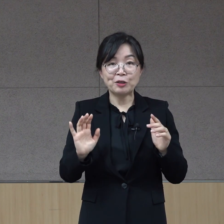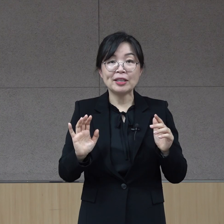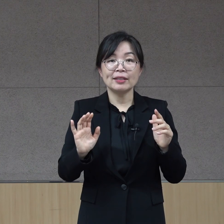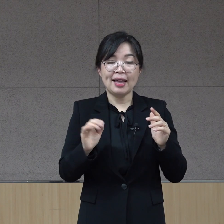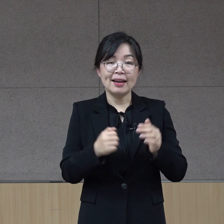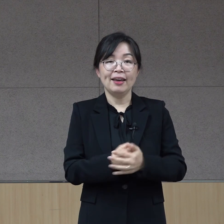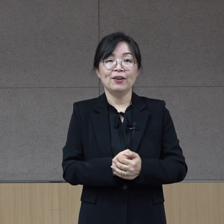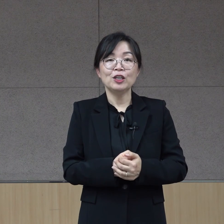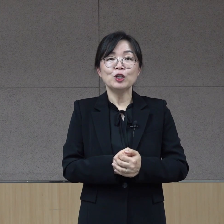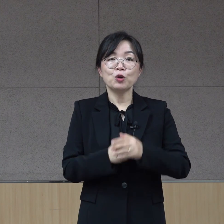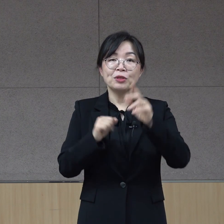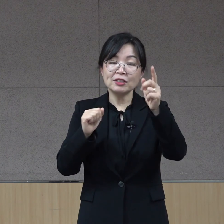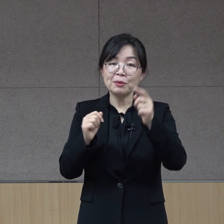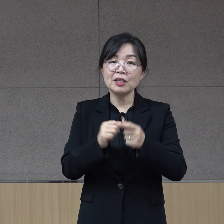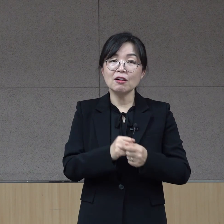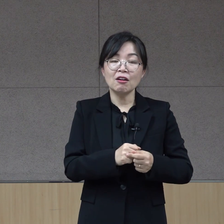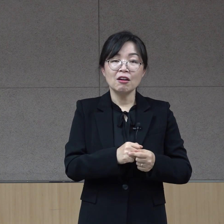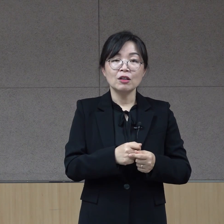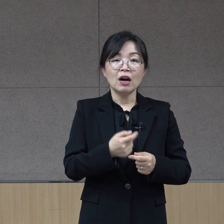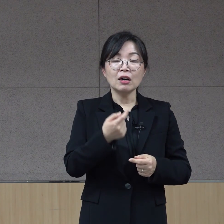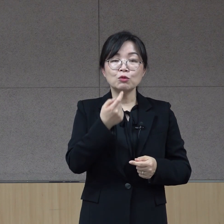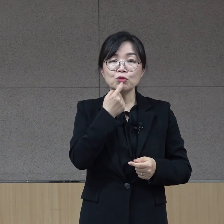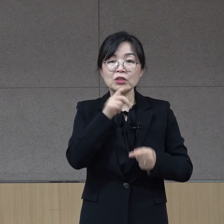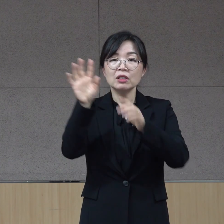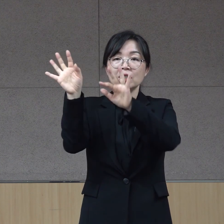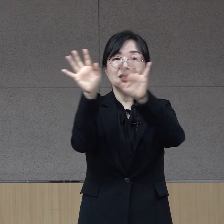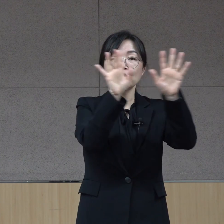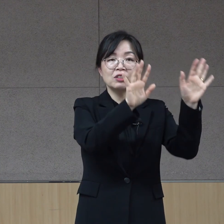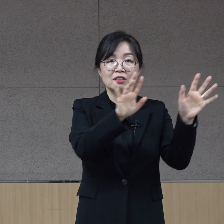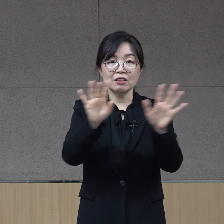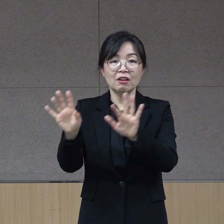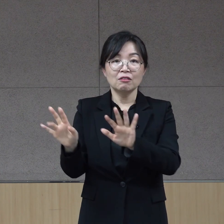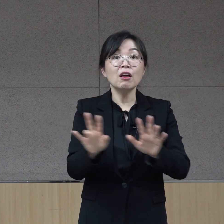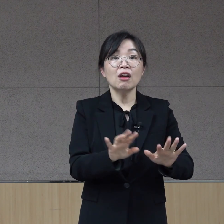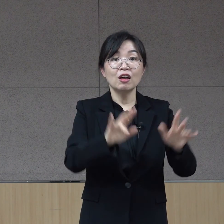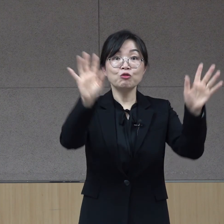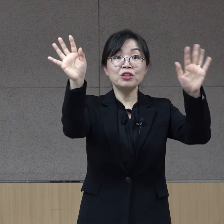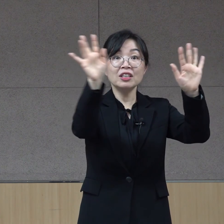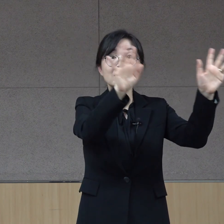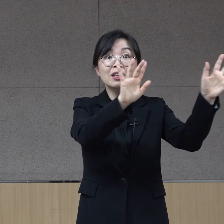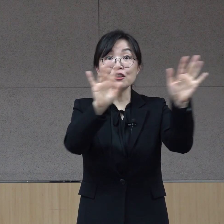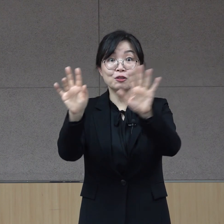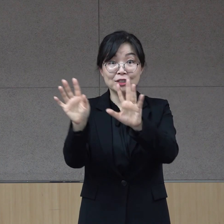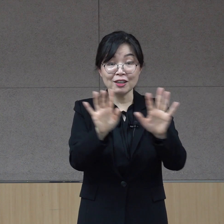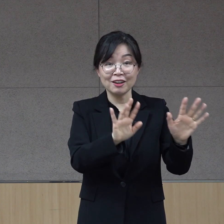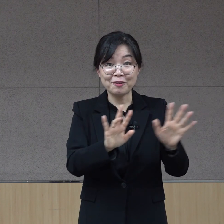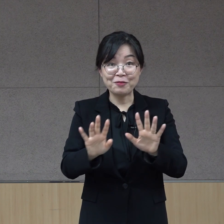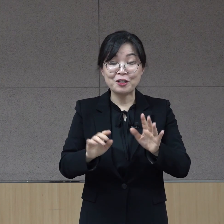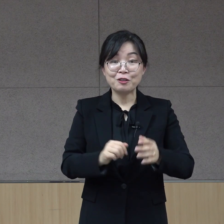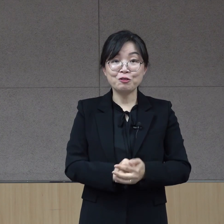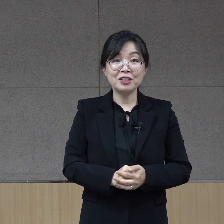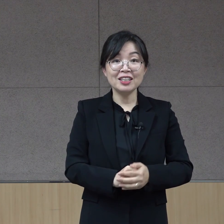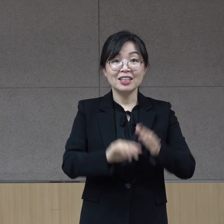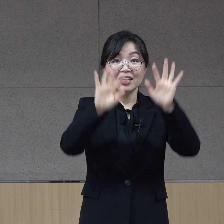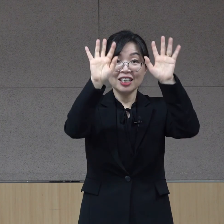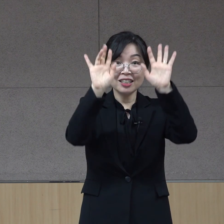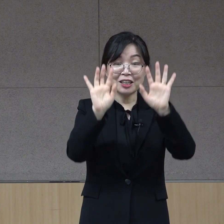따라 달라요. 조금 전 선생님께서 아까 눈을 이렇게도 쓰셨어요. 네, 눈이 이렇게 내릴 수도 있어요. 눈이 이렇게 내릴